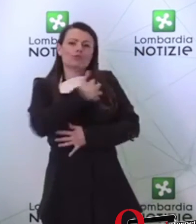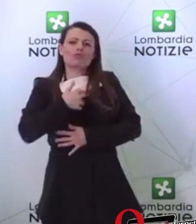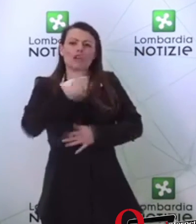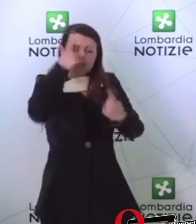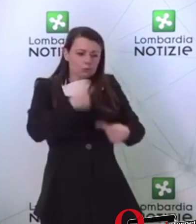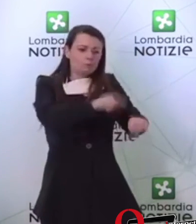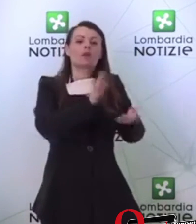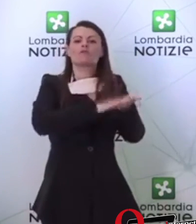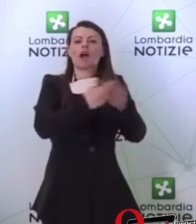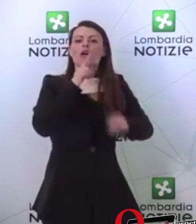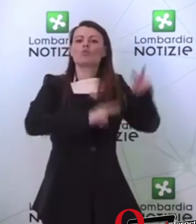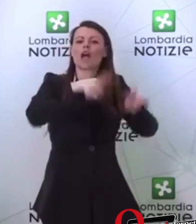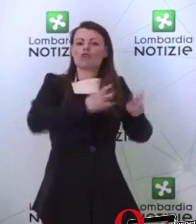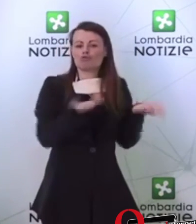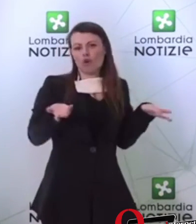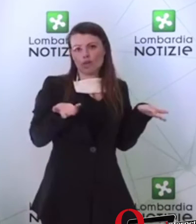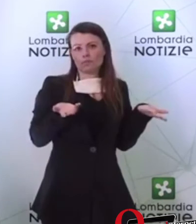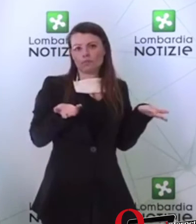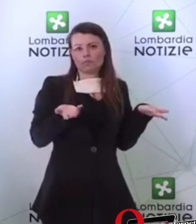valutare che questo